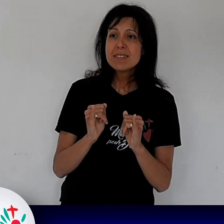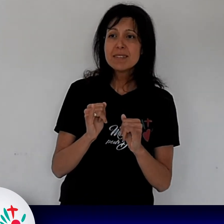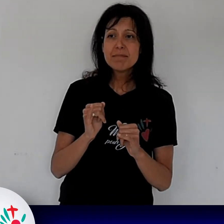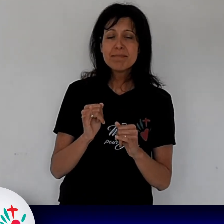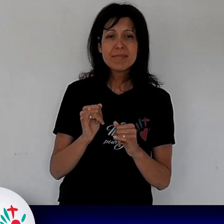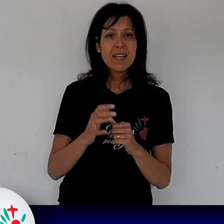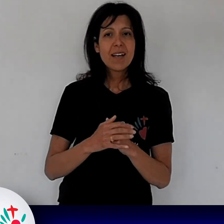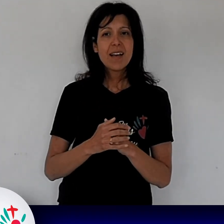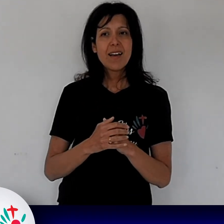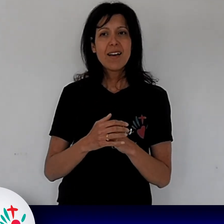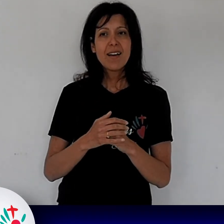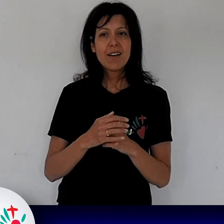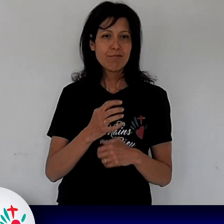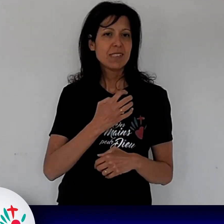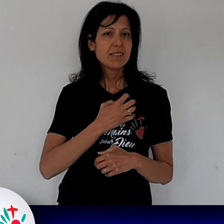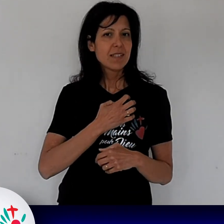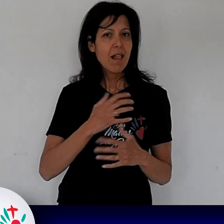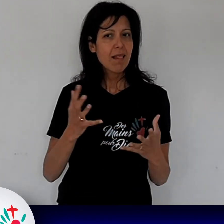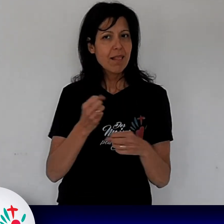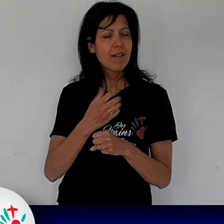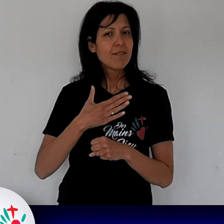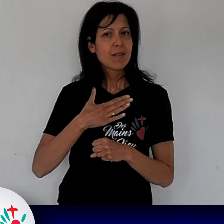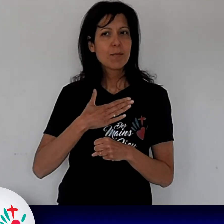non pas à vous prendre par la main parce qu'on ne peut pas,